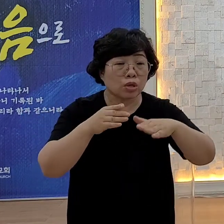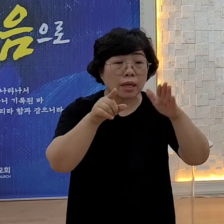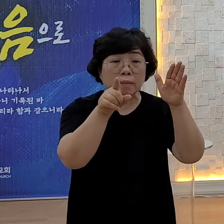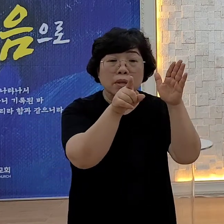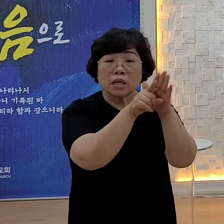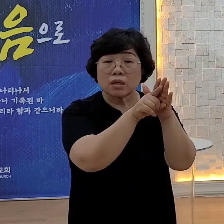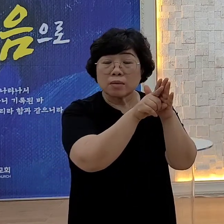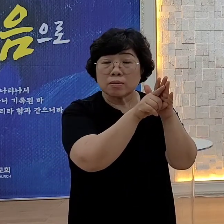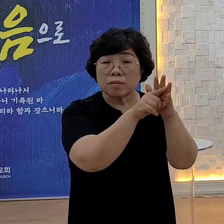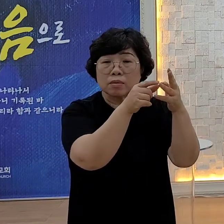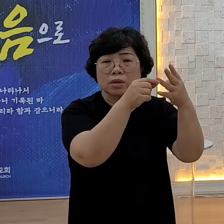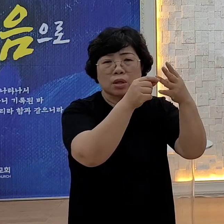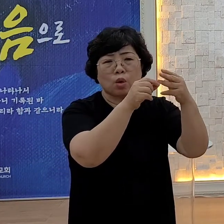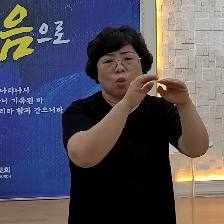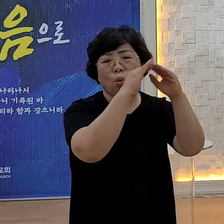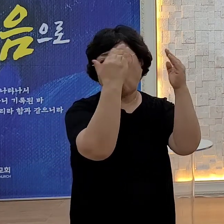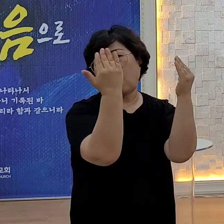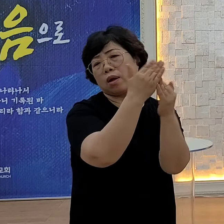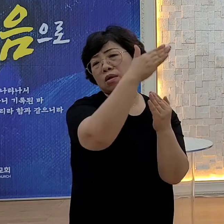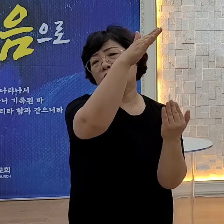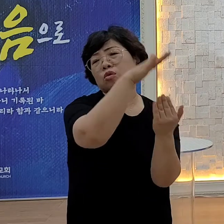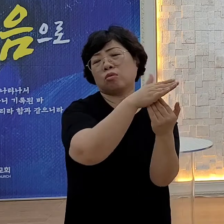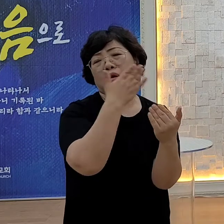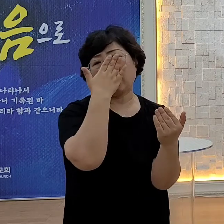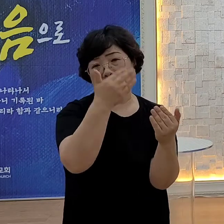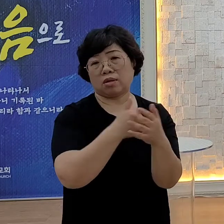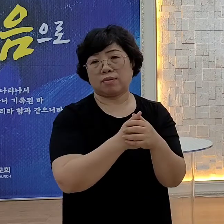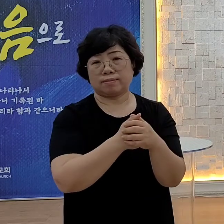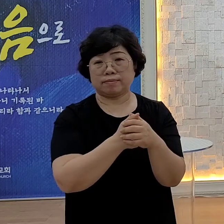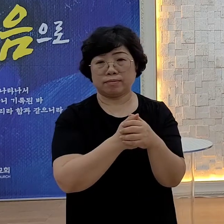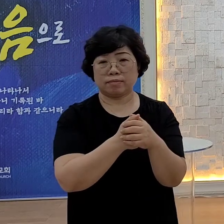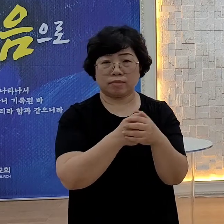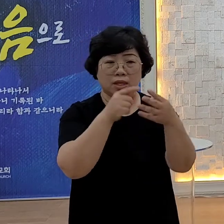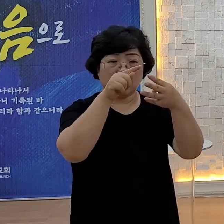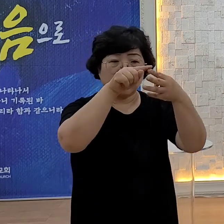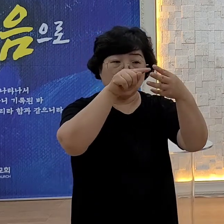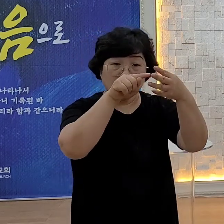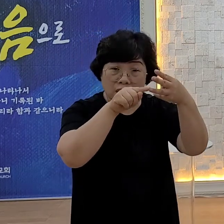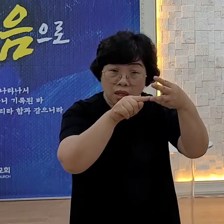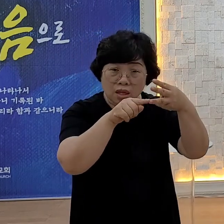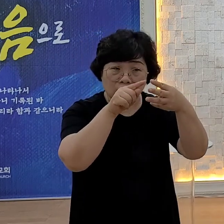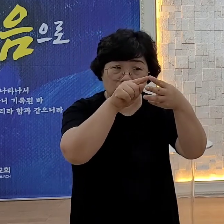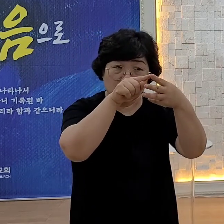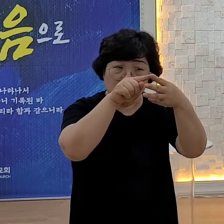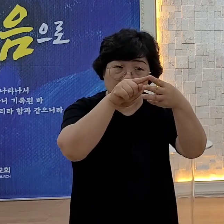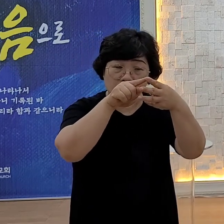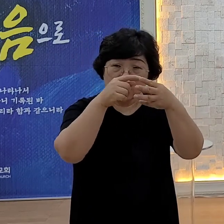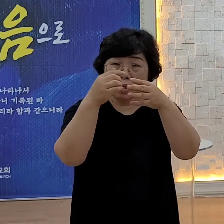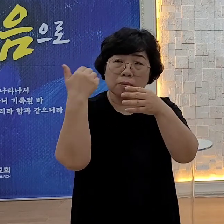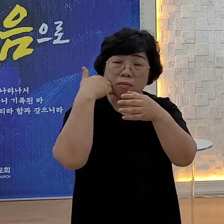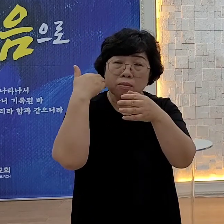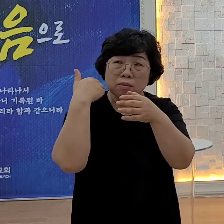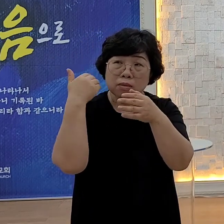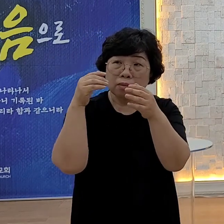믿음을 완성해 주신다. 라는 이 사실을 확실히 믿으셔야